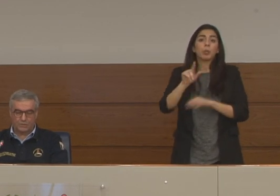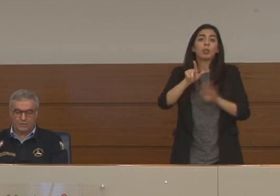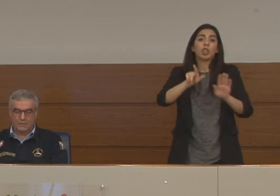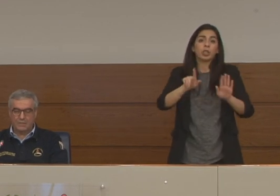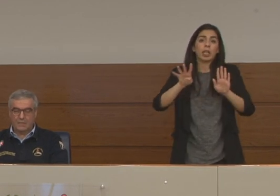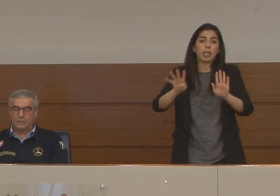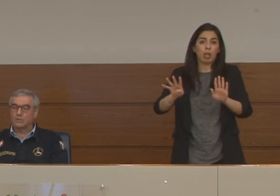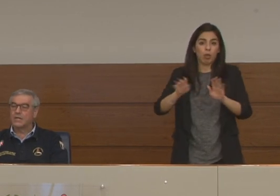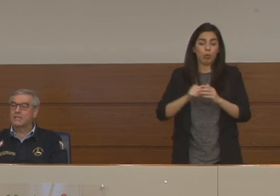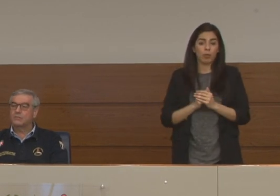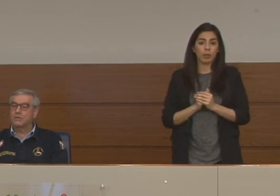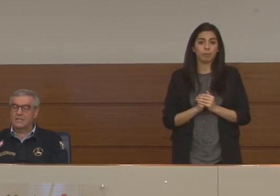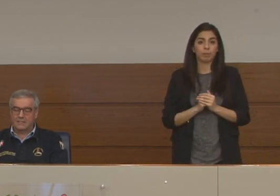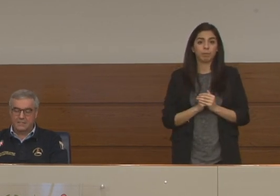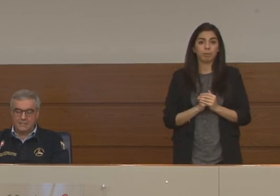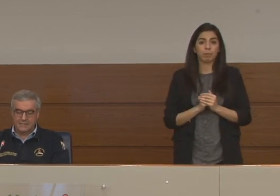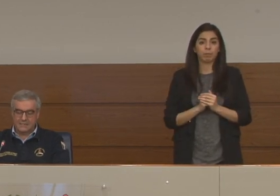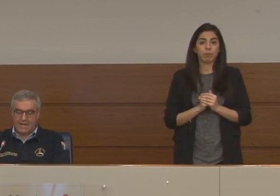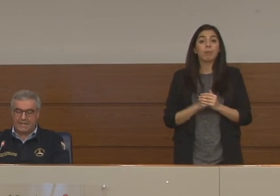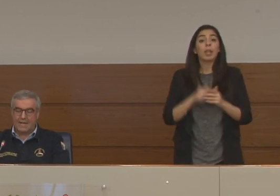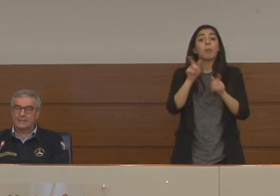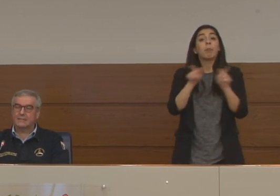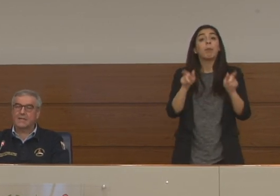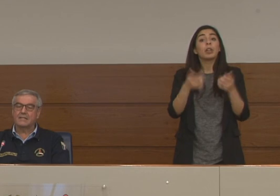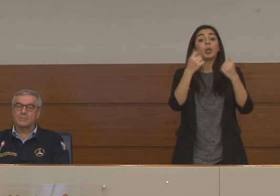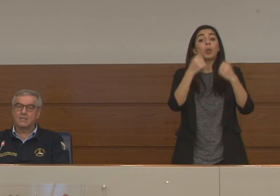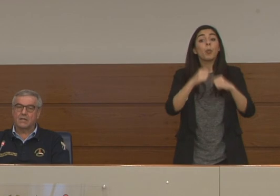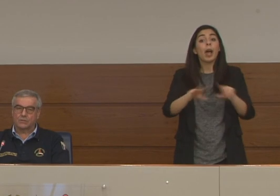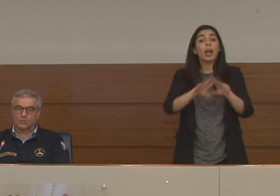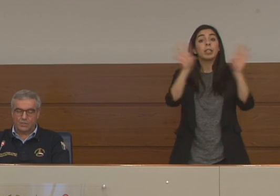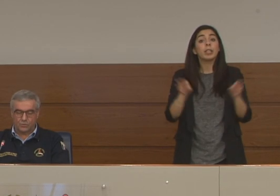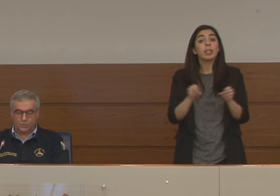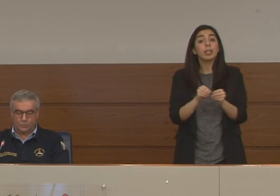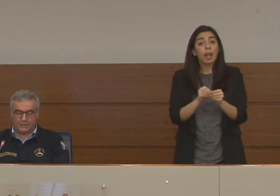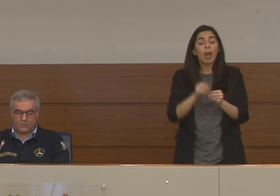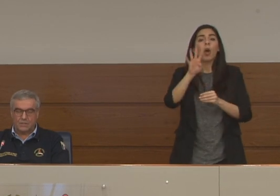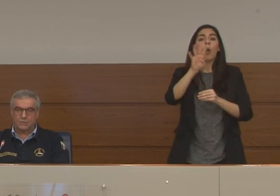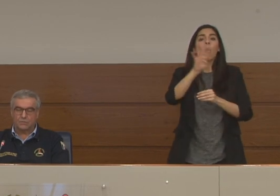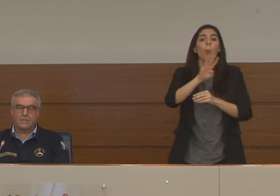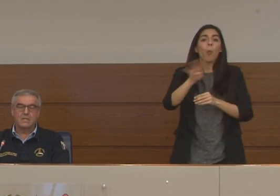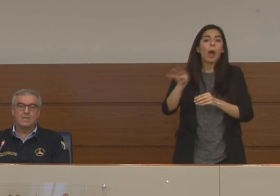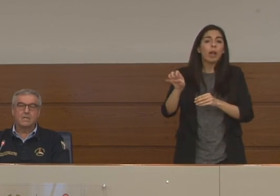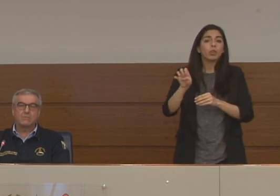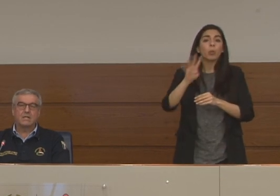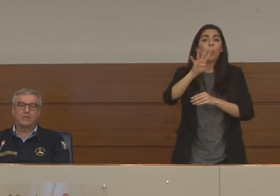deceduti il totale dei guariti sale a 30 mila 455